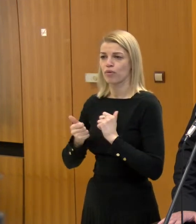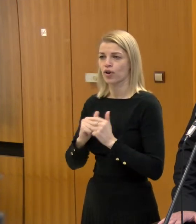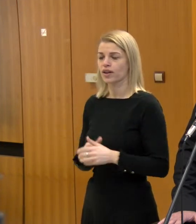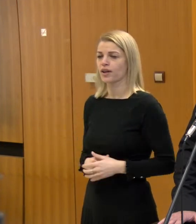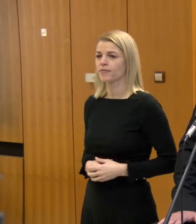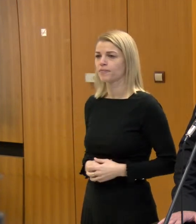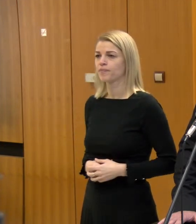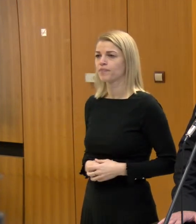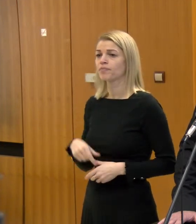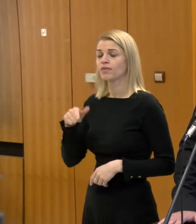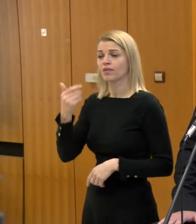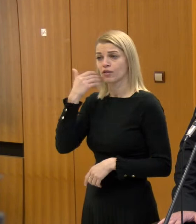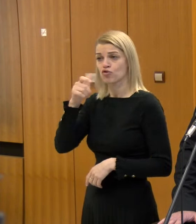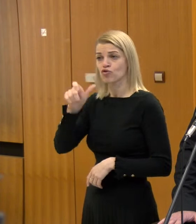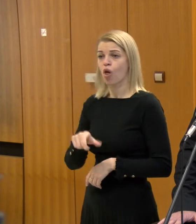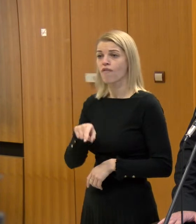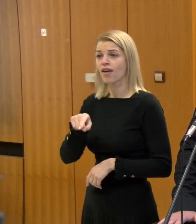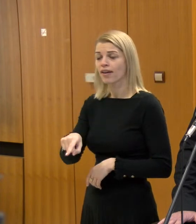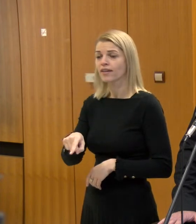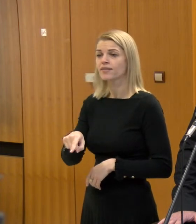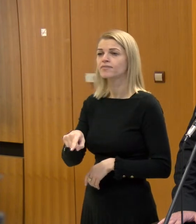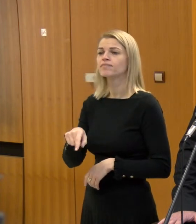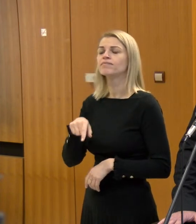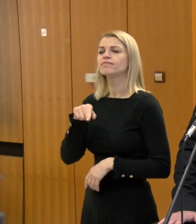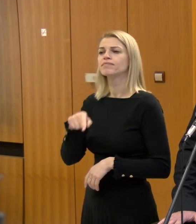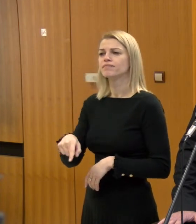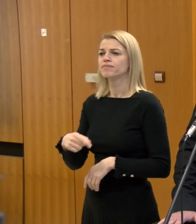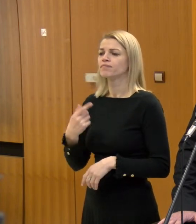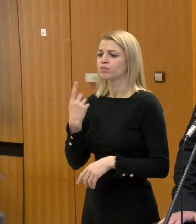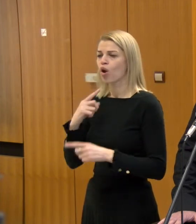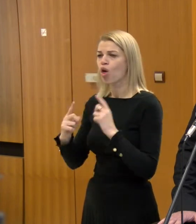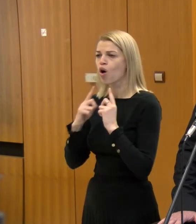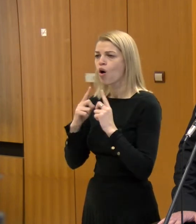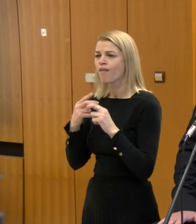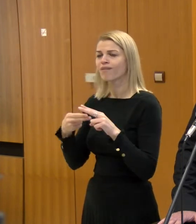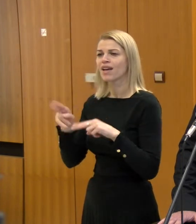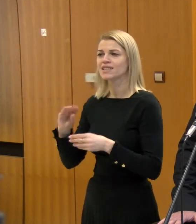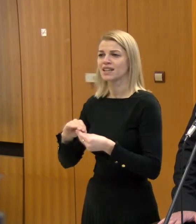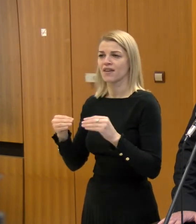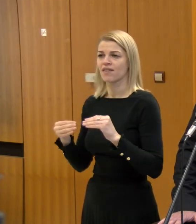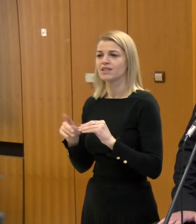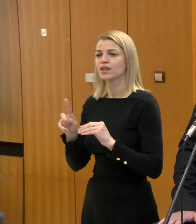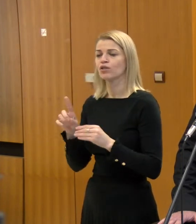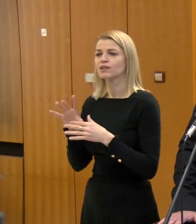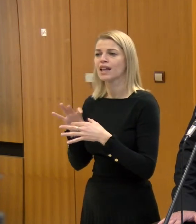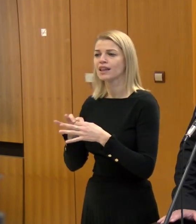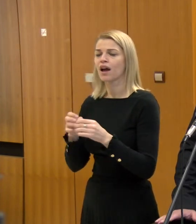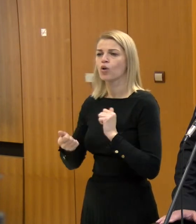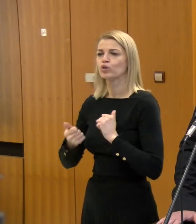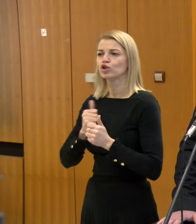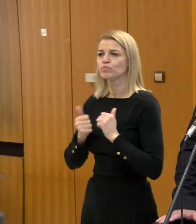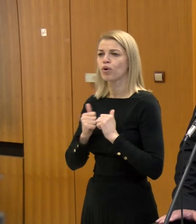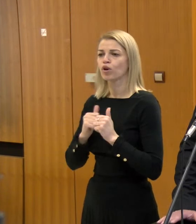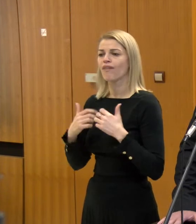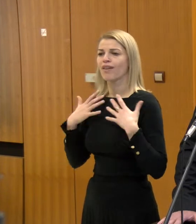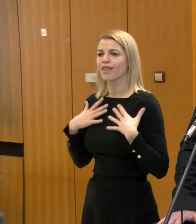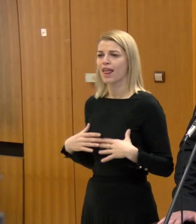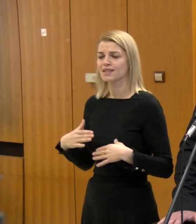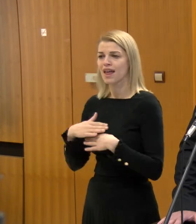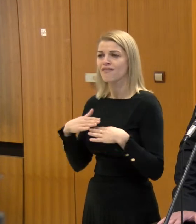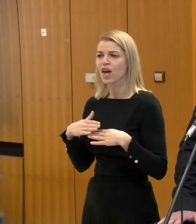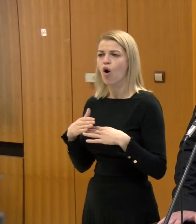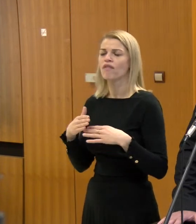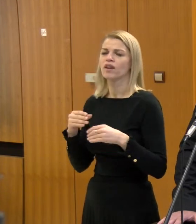športe. Je to človek, s ktorým som konzultoval viaceré veci, ktoré sa týkajú športovej, telesnej